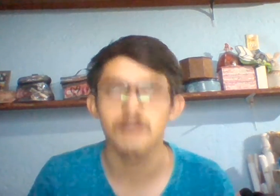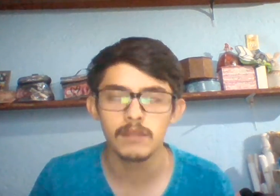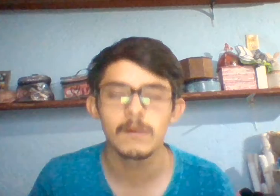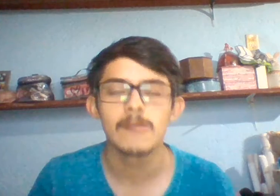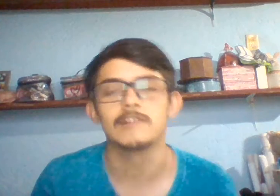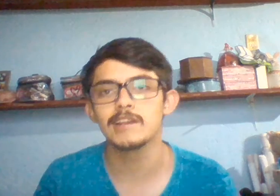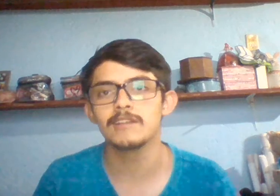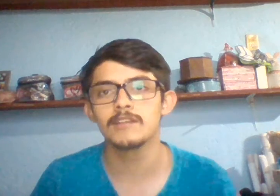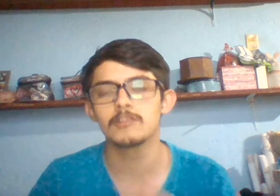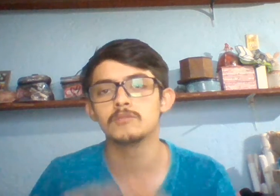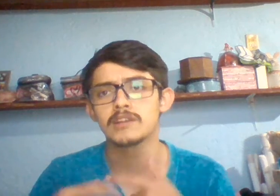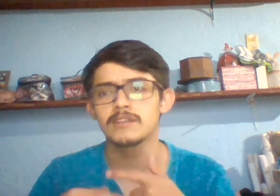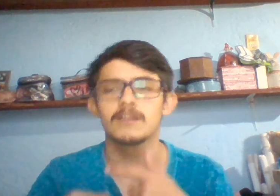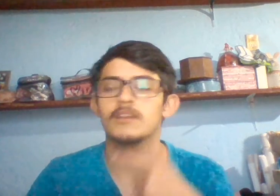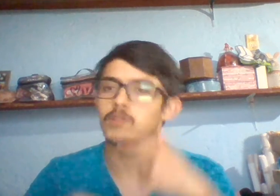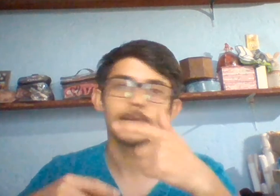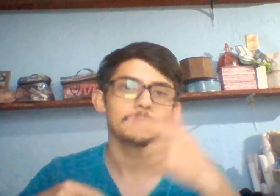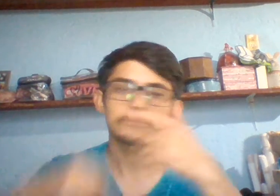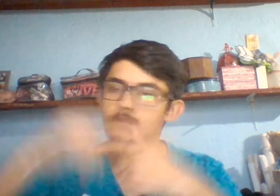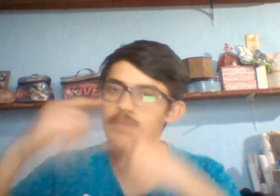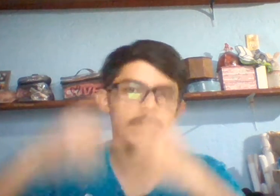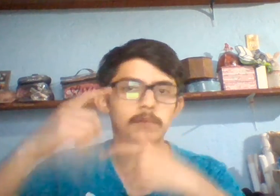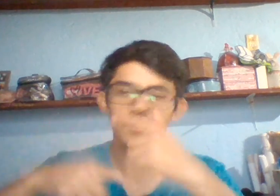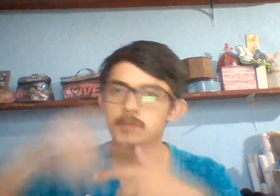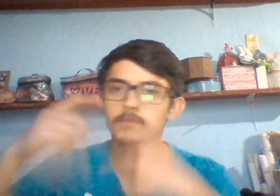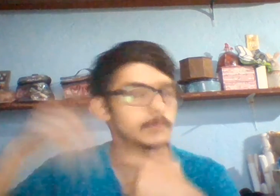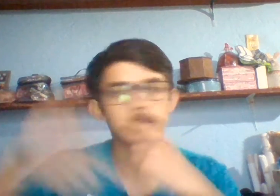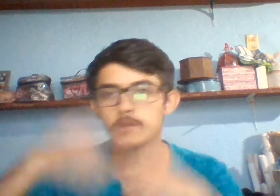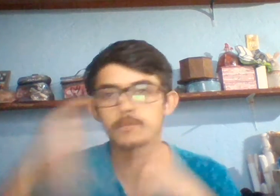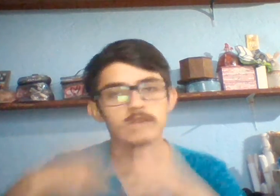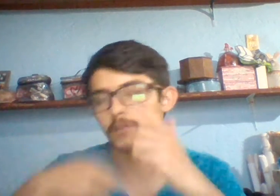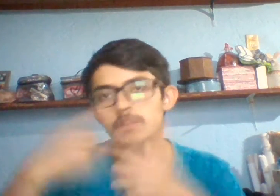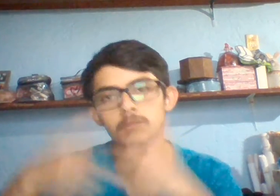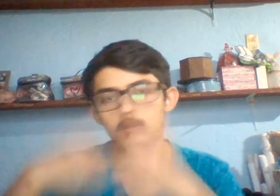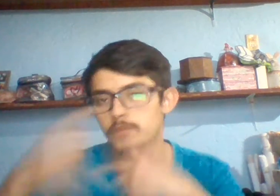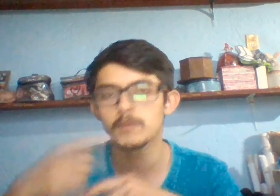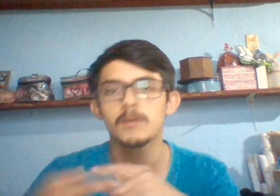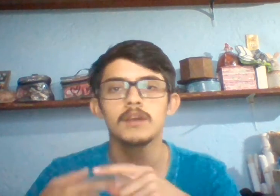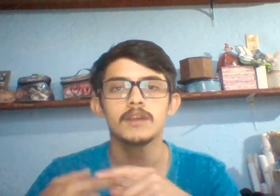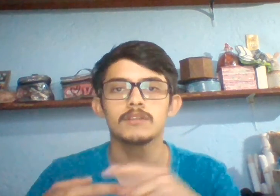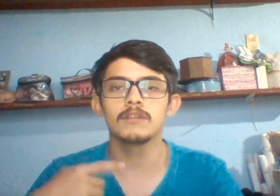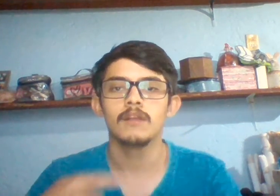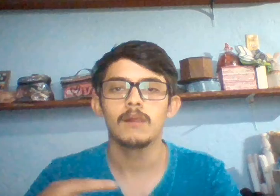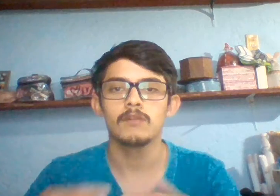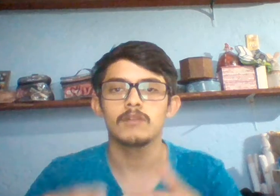cerrado. Esto quiere decir que un bucle cerrado es siempre lo mismo, siempre lo mismo, siempre lo mismo, siempre lo mismo. Entonces, lo que hace